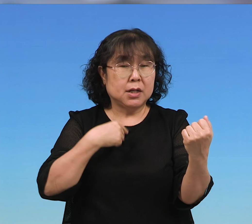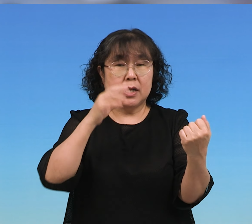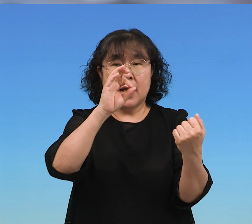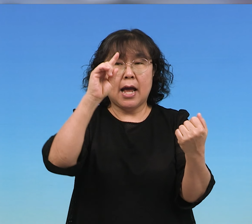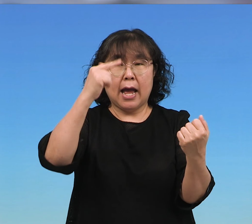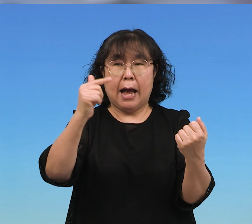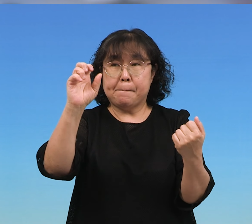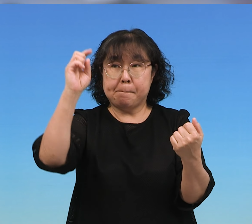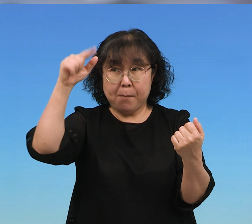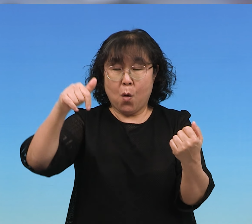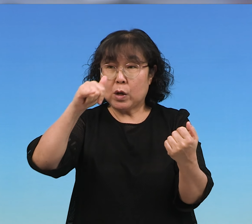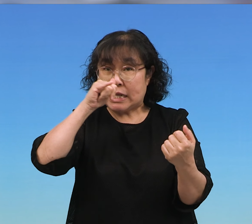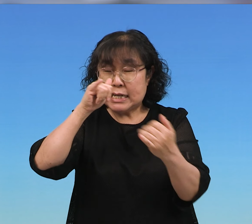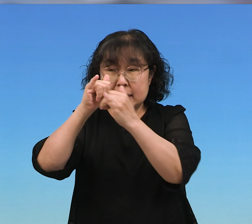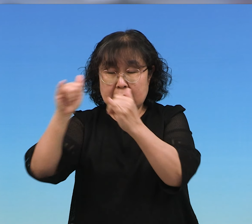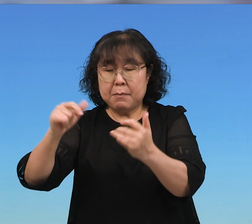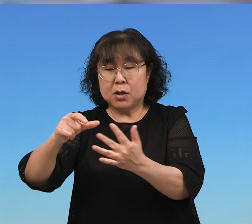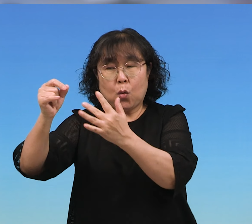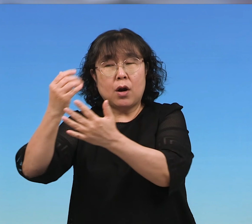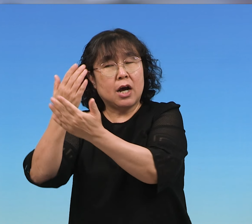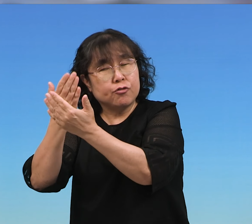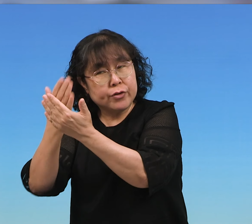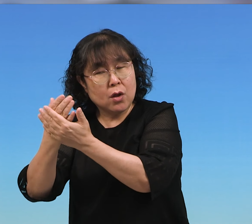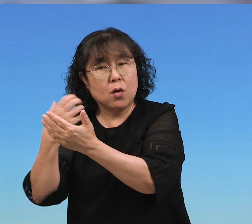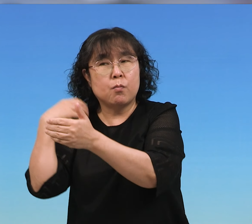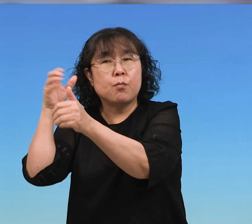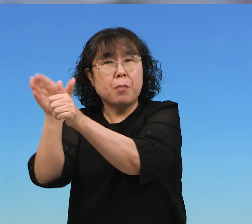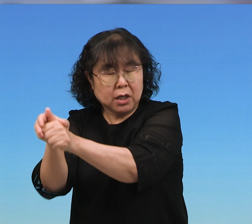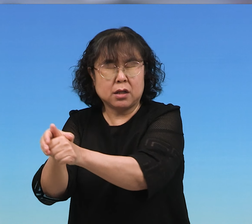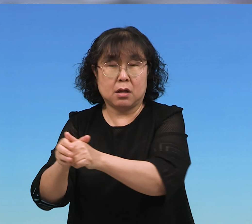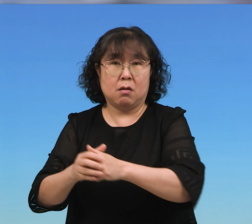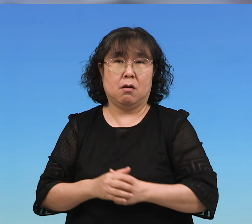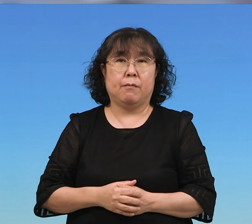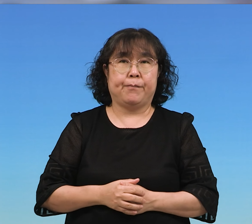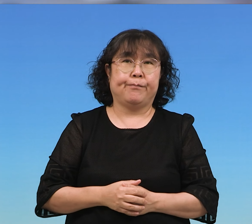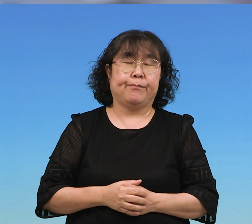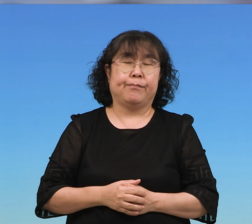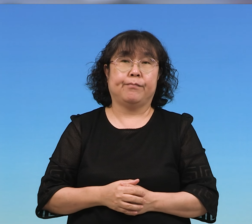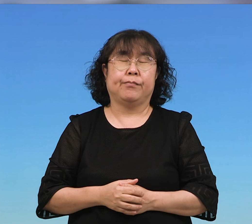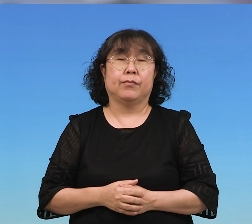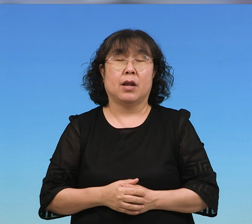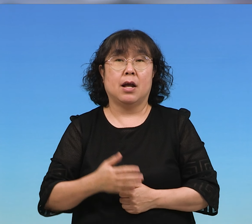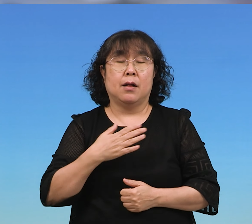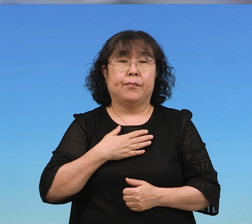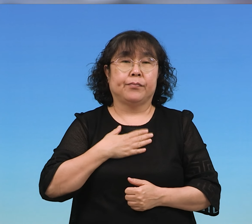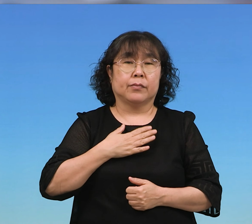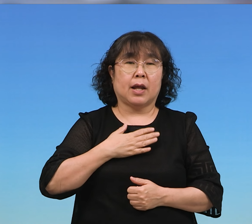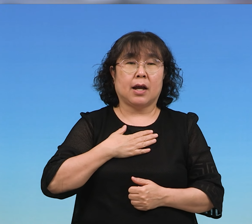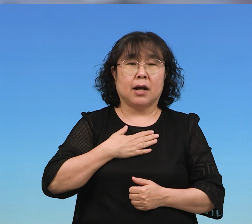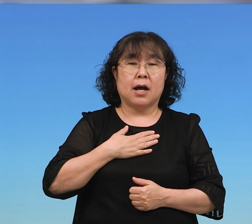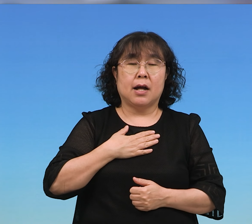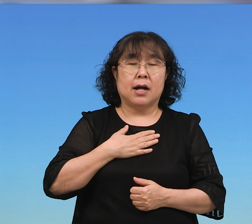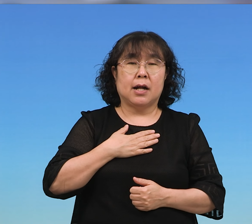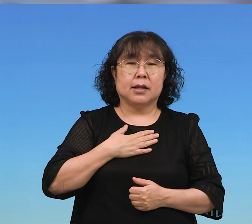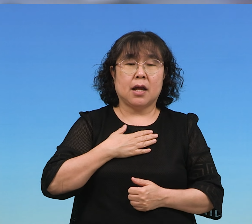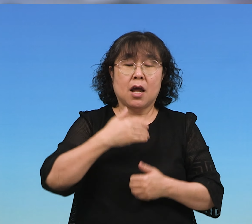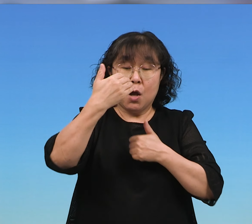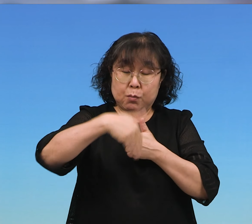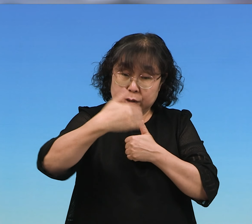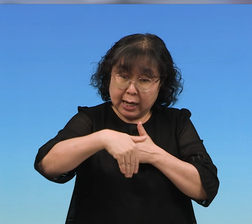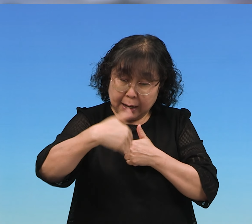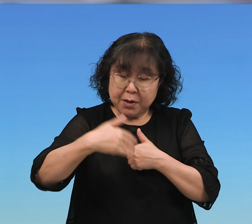안목이 없으면 안목 있는 사람한테 골라달라고 그러면 돼요. 우리 청년들 오세요, 내가 골라드릴게. 너